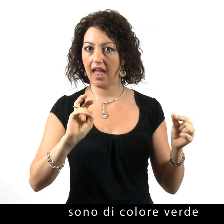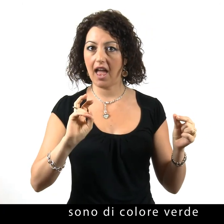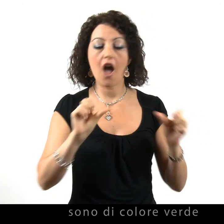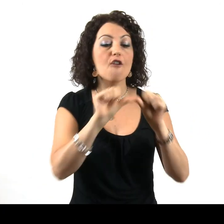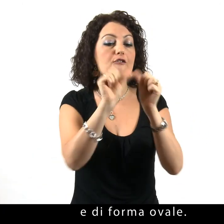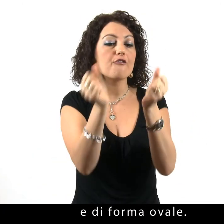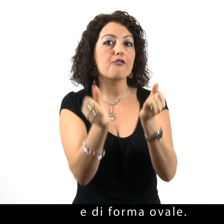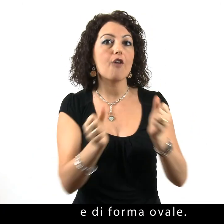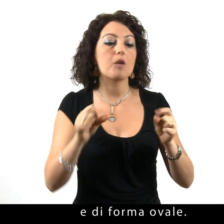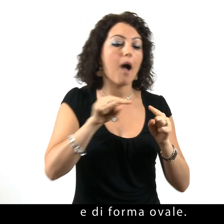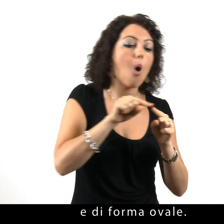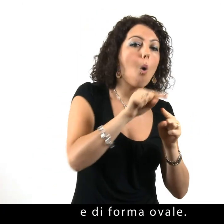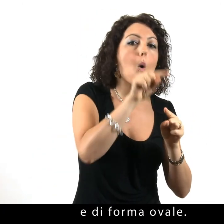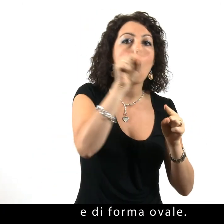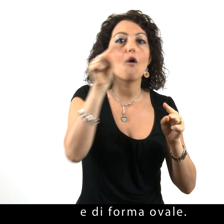e di forma ovale.